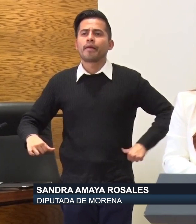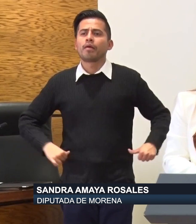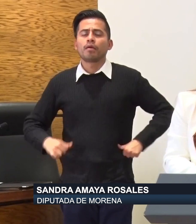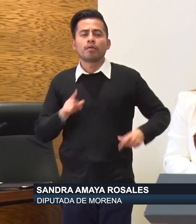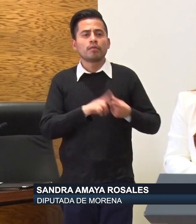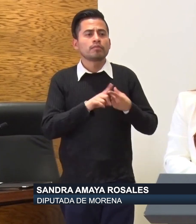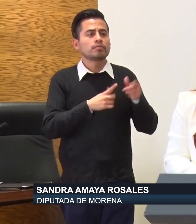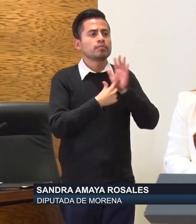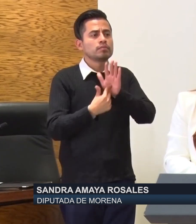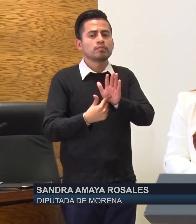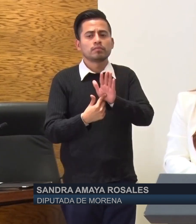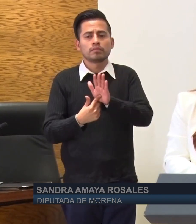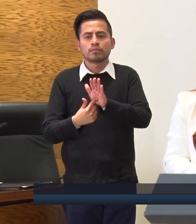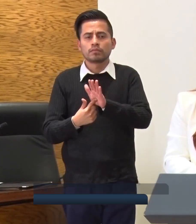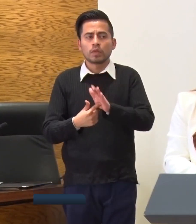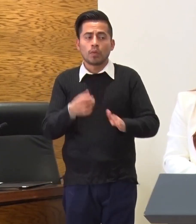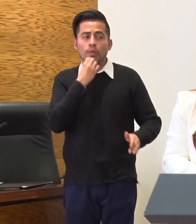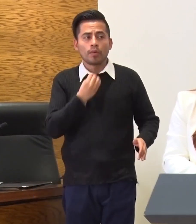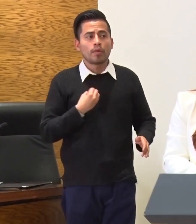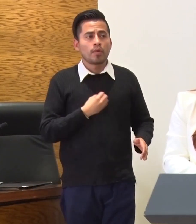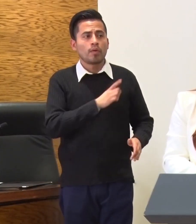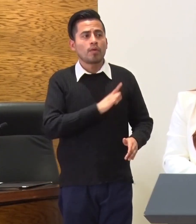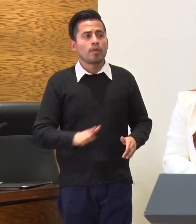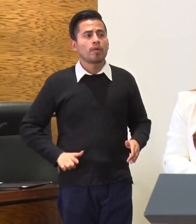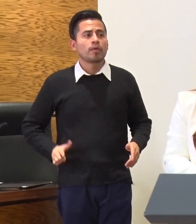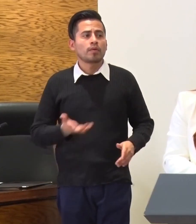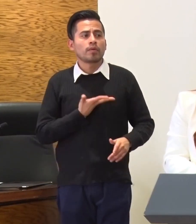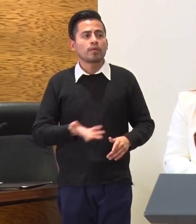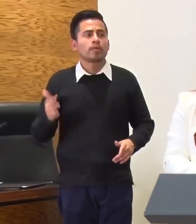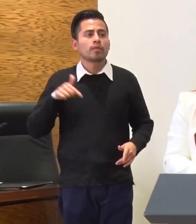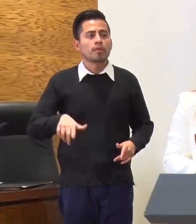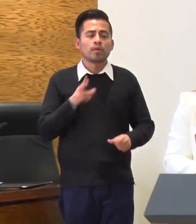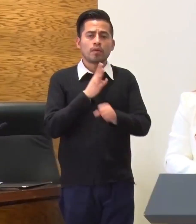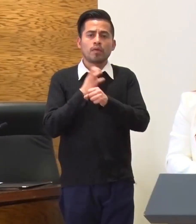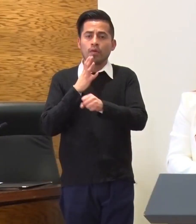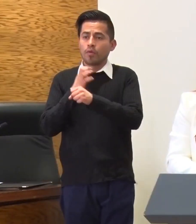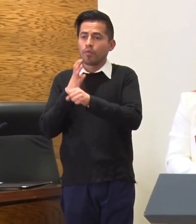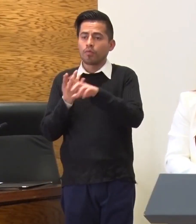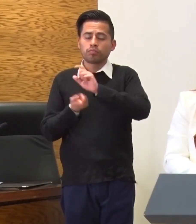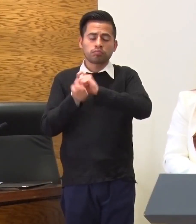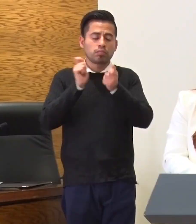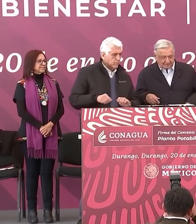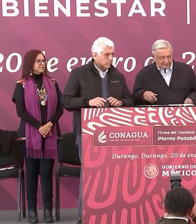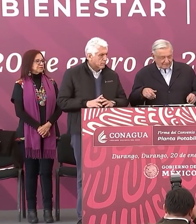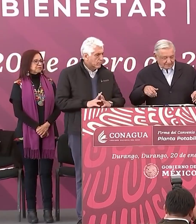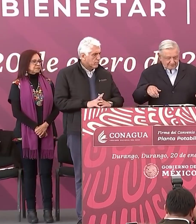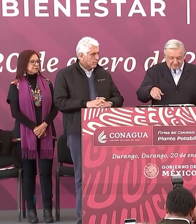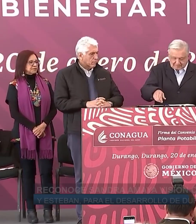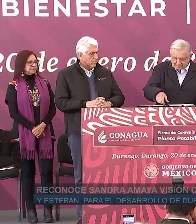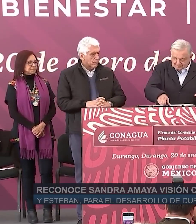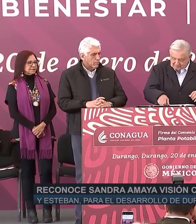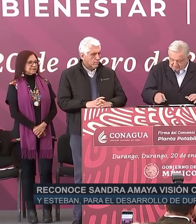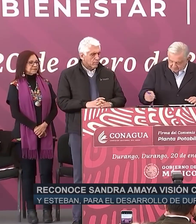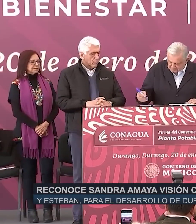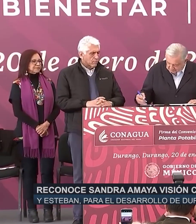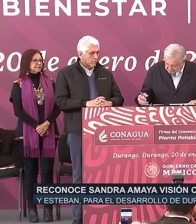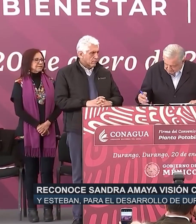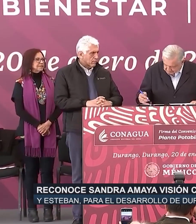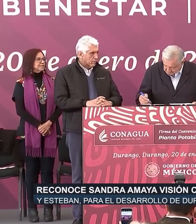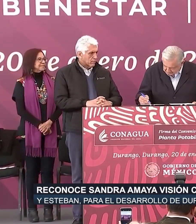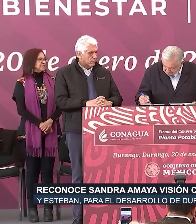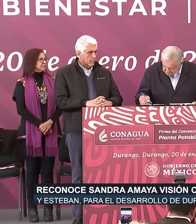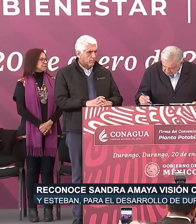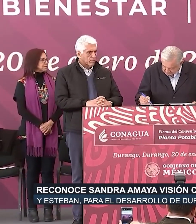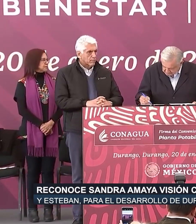compromiso del gobierno de la cuarta transformación con el bienestar y el progreso de la sociedad. Vemos un gobernador y un